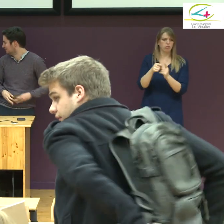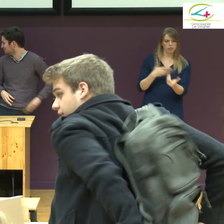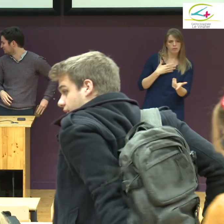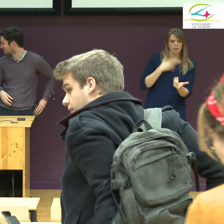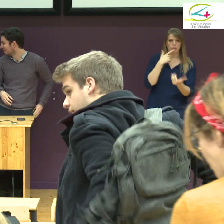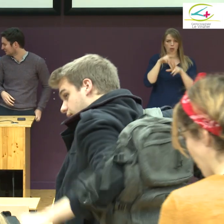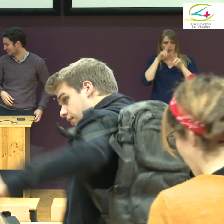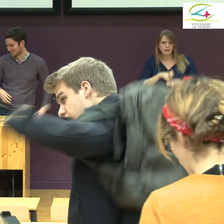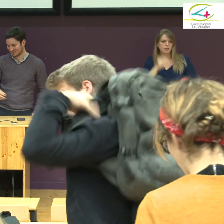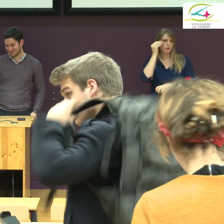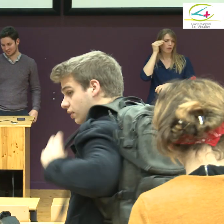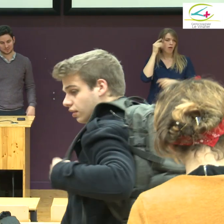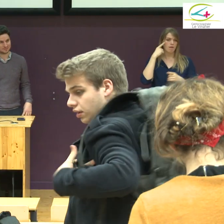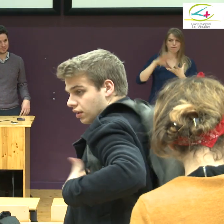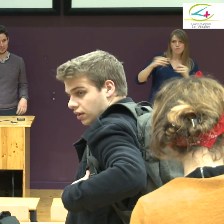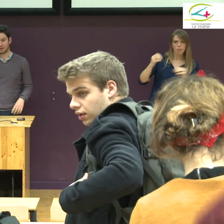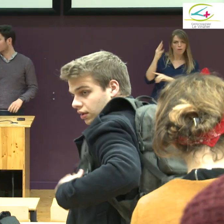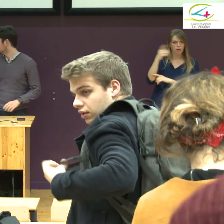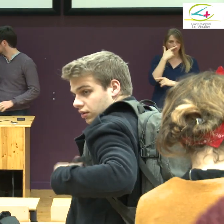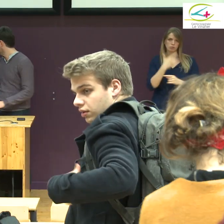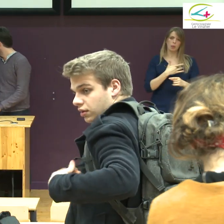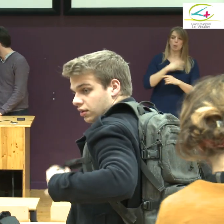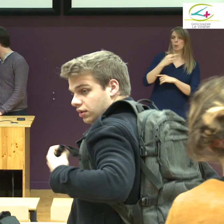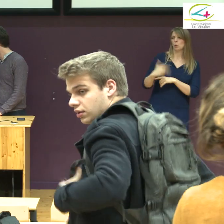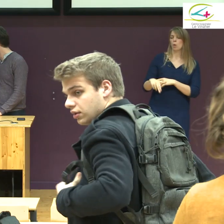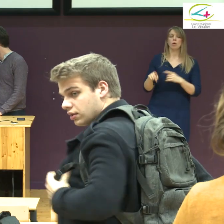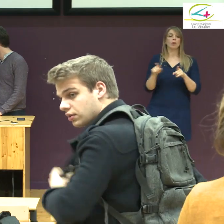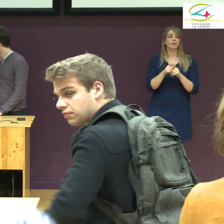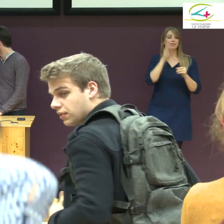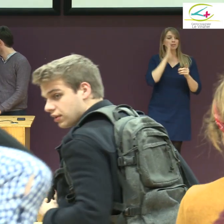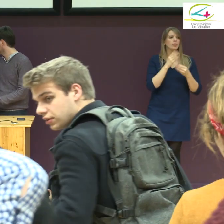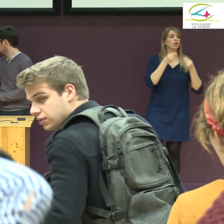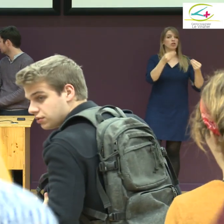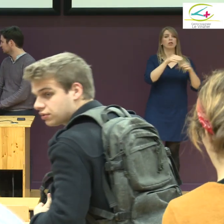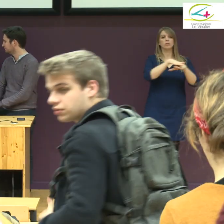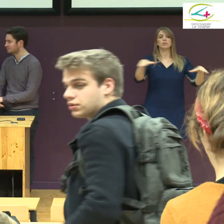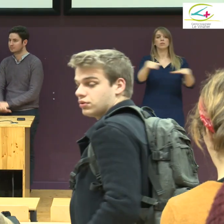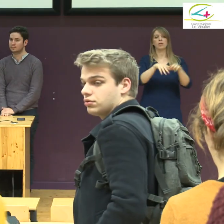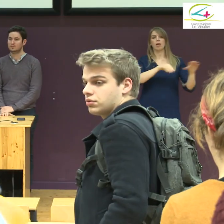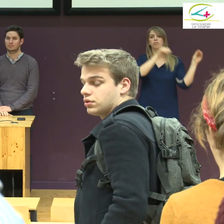ce type de format et si ça a du sens pour vous. Donc, n'hésitez pas à le donner en sortant sur les tables.